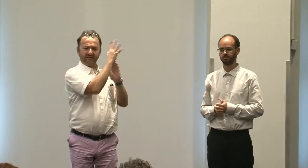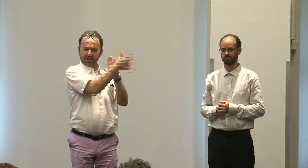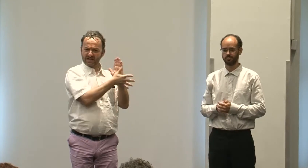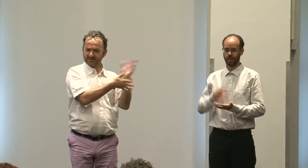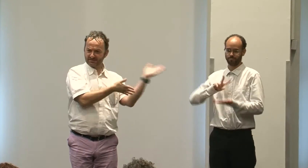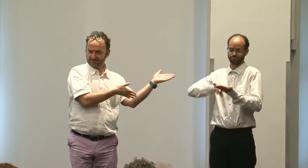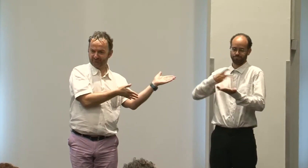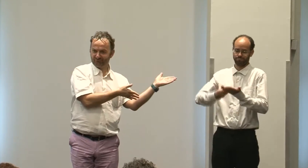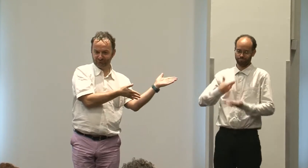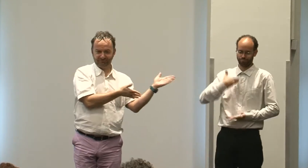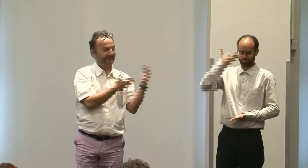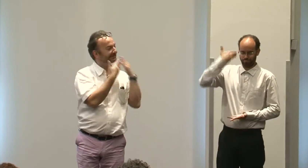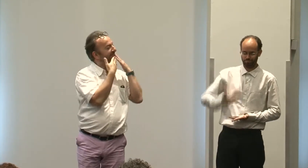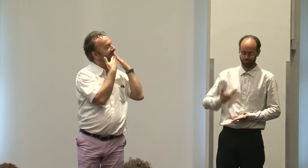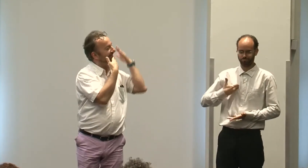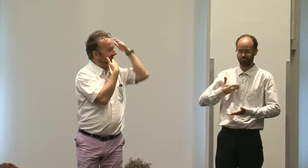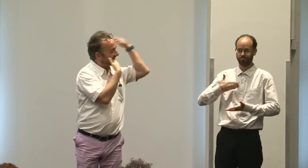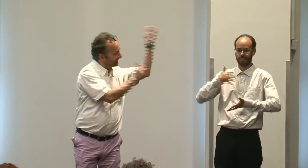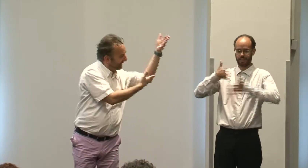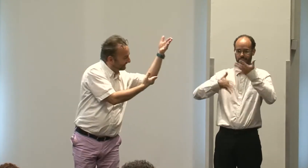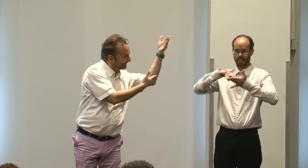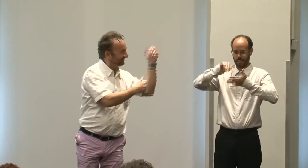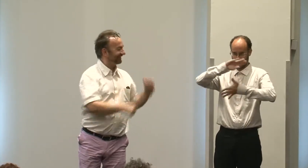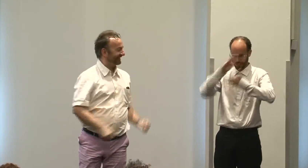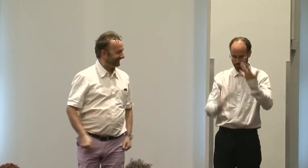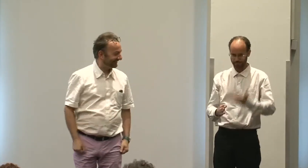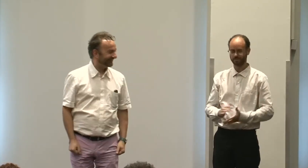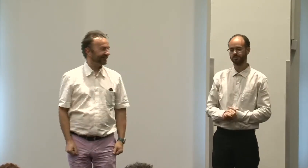aqui ele vai traduzir para Libras.